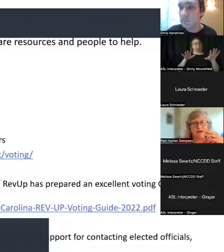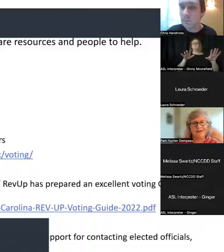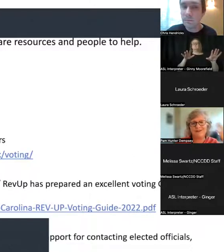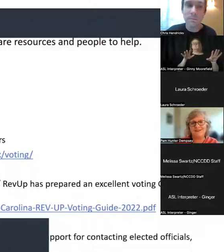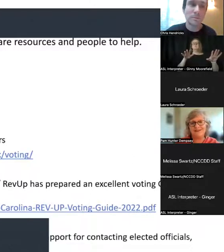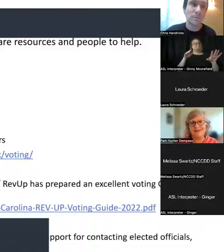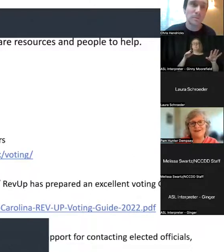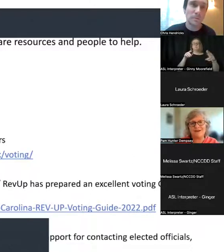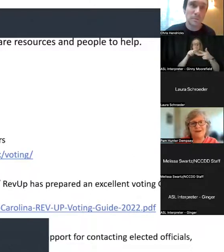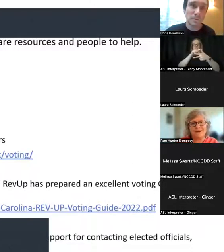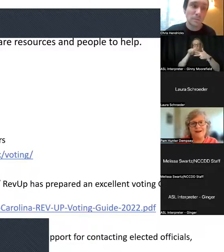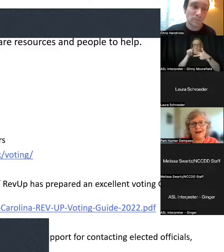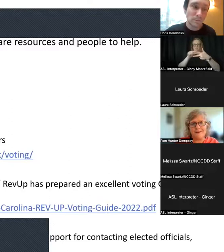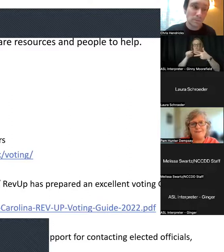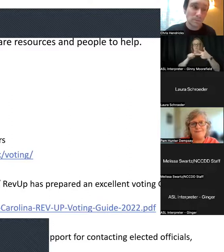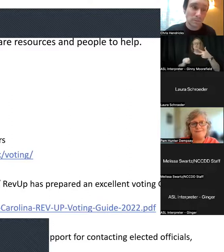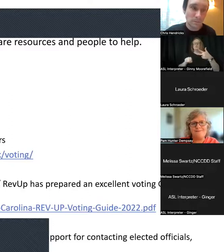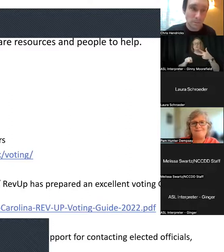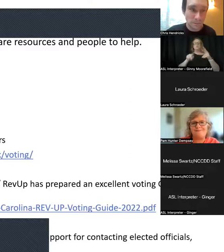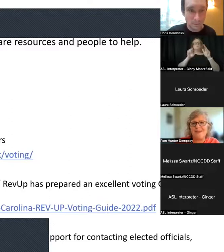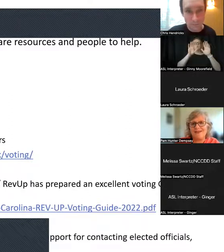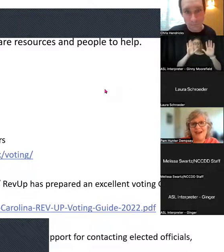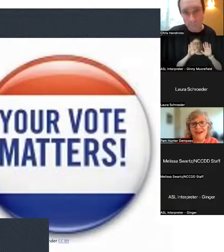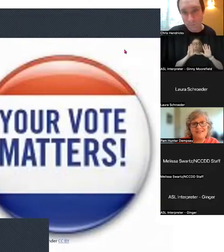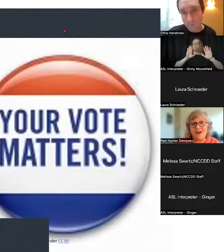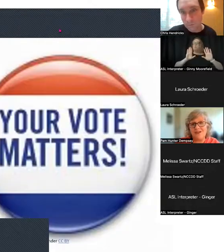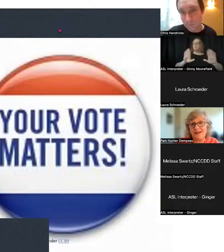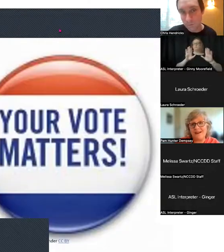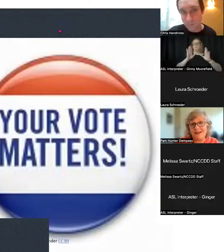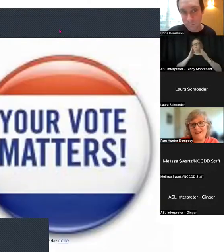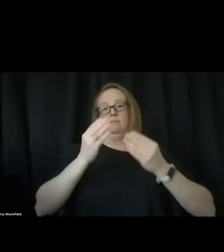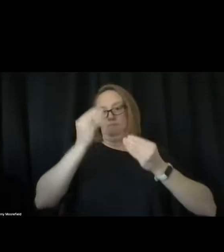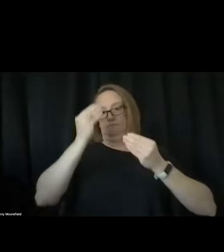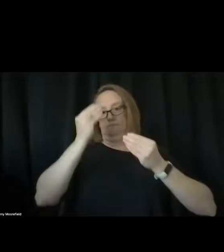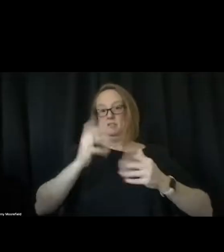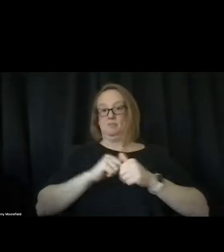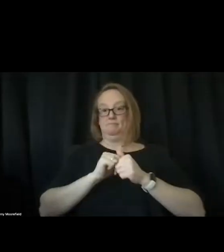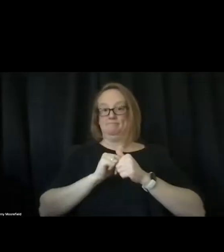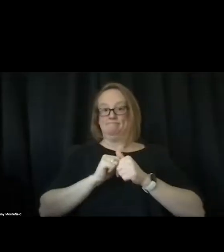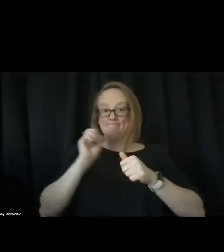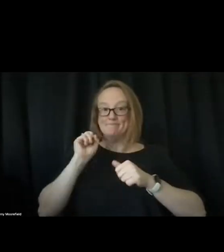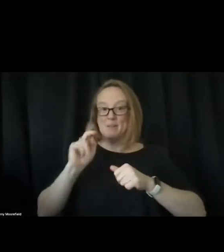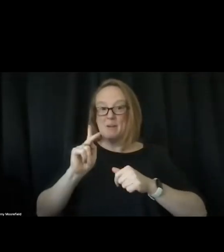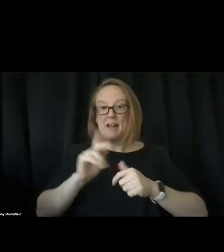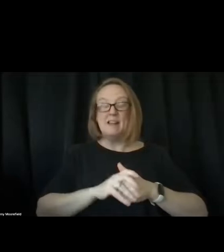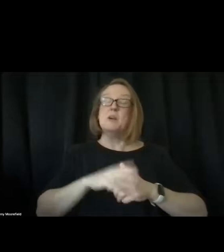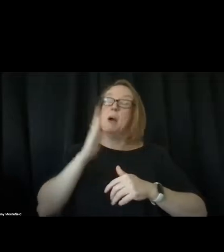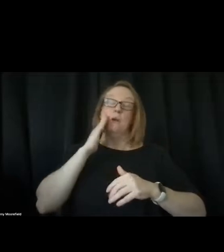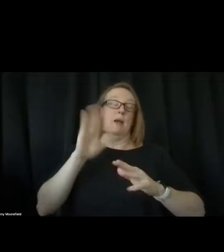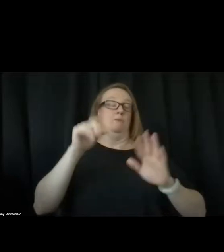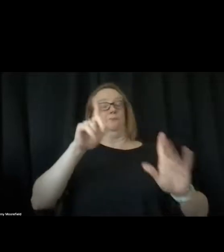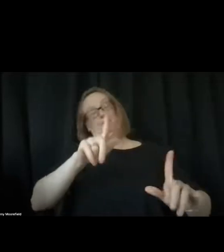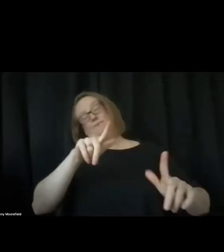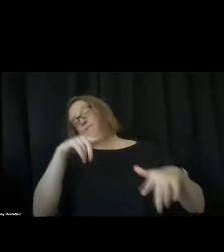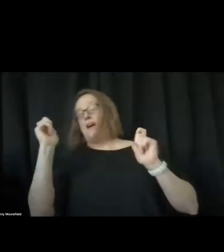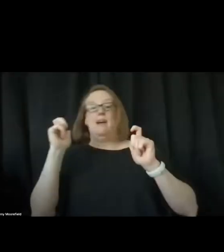pueden ayudarnos a resolver estas preguntas aparecen aquí enumerados en estos enlaces y esto es todo lo que tengo en términos de